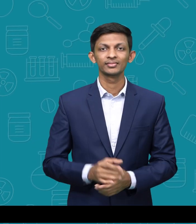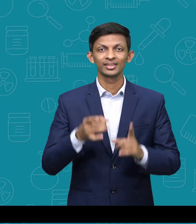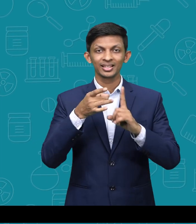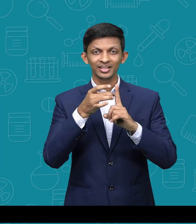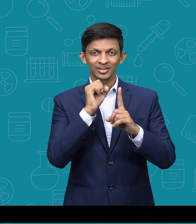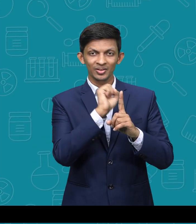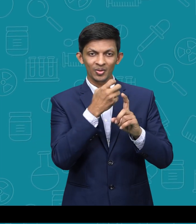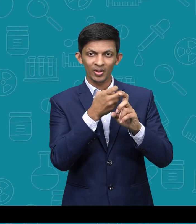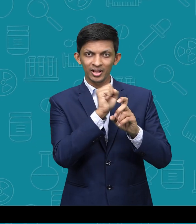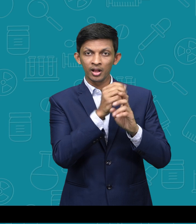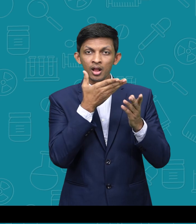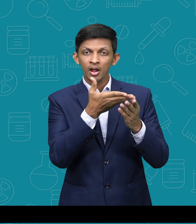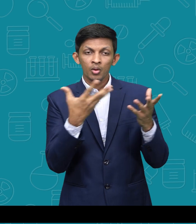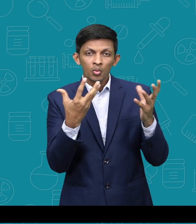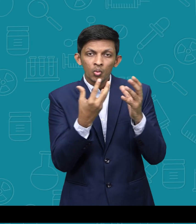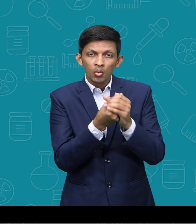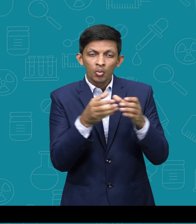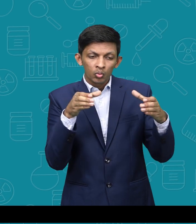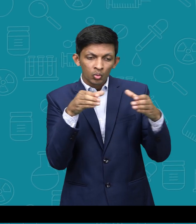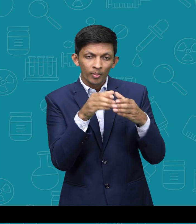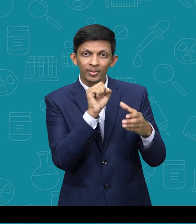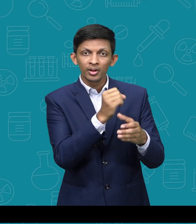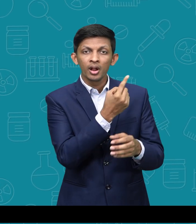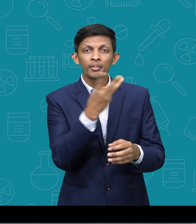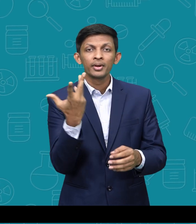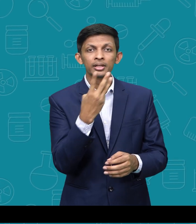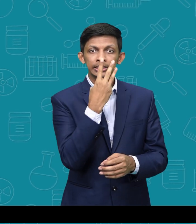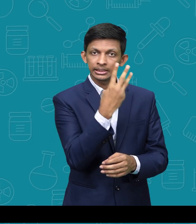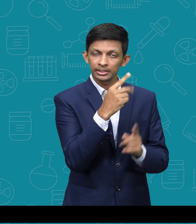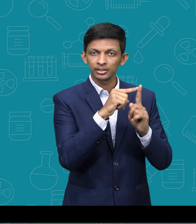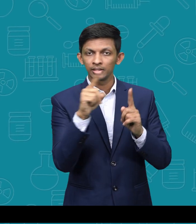పరివర్తన లోహాలు 3 నుండి 12 సమూహాలలో ఉన్నాయి.